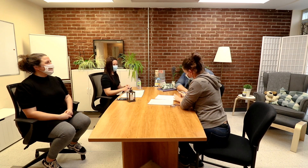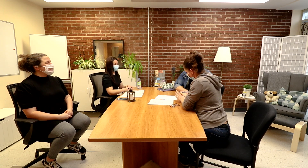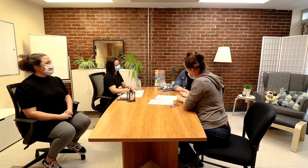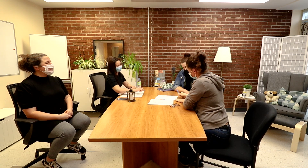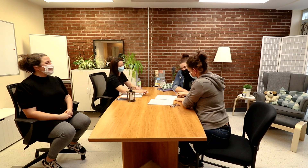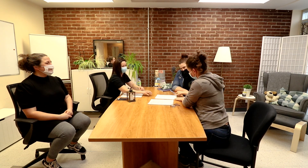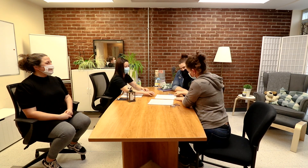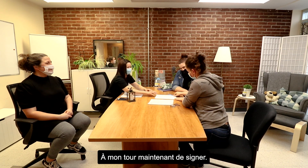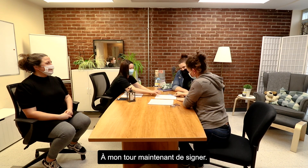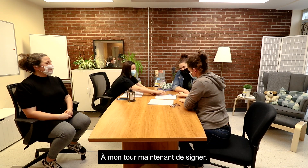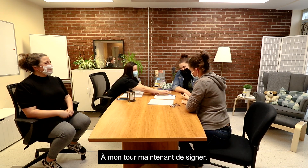Puis moi, je signe la partie en haut.